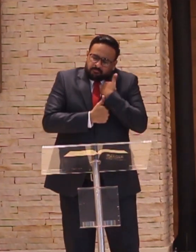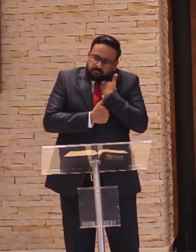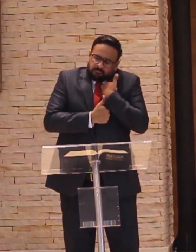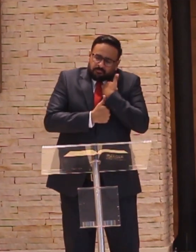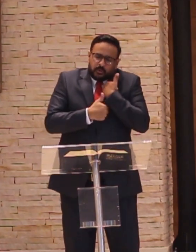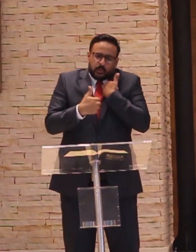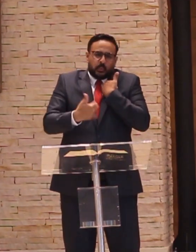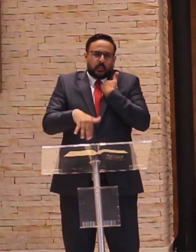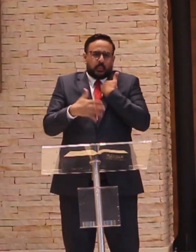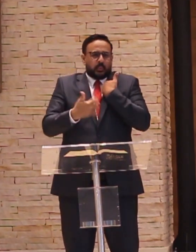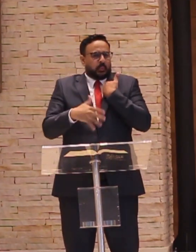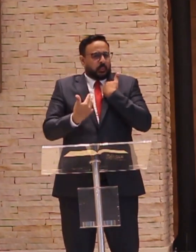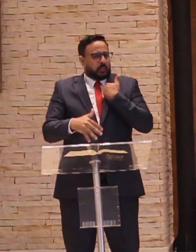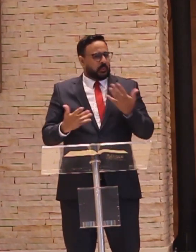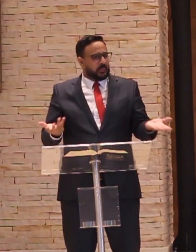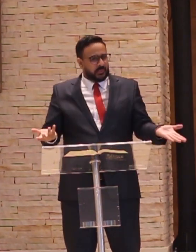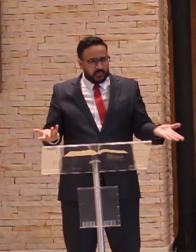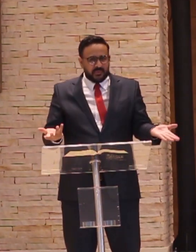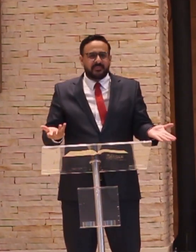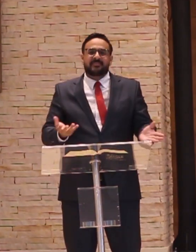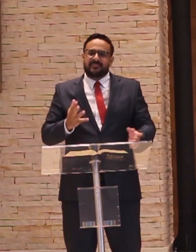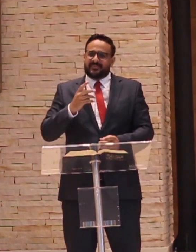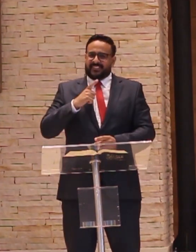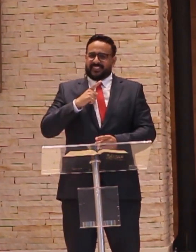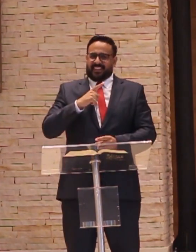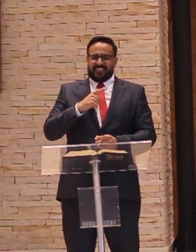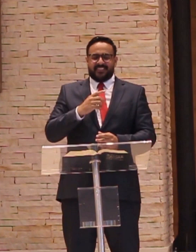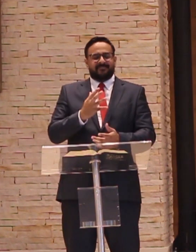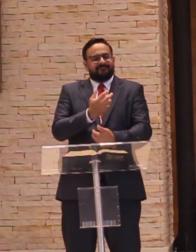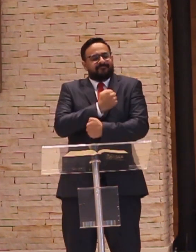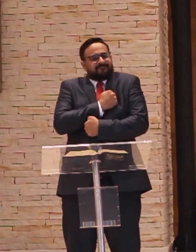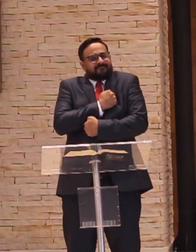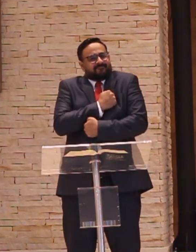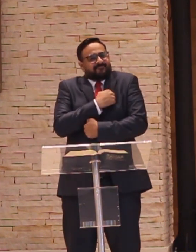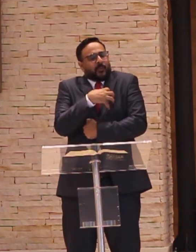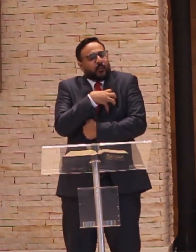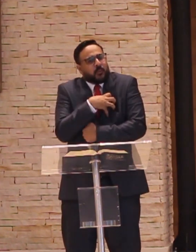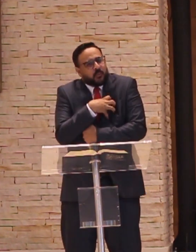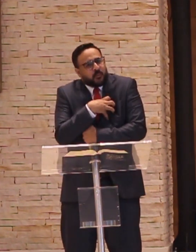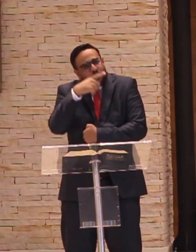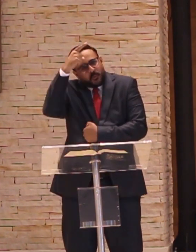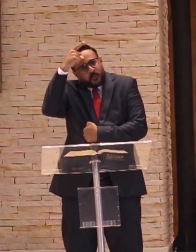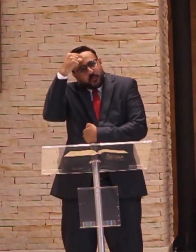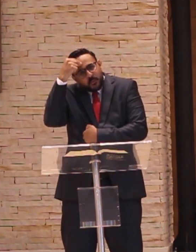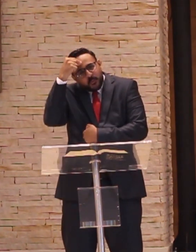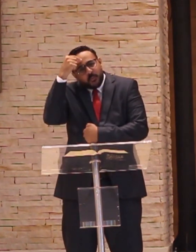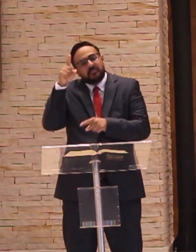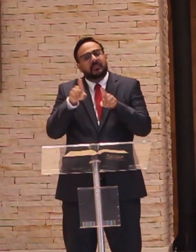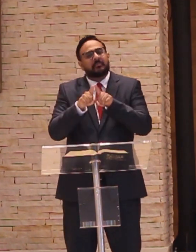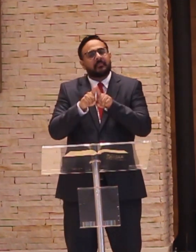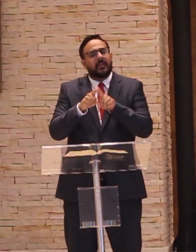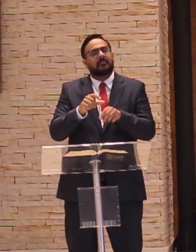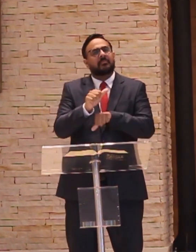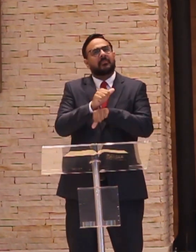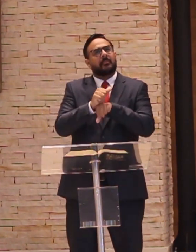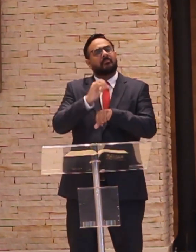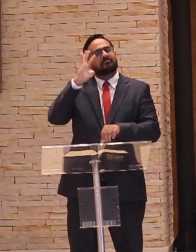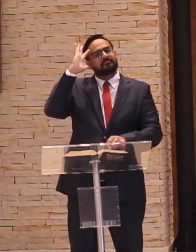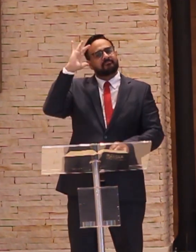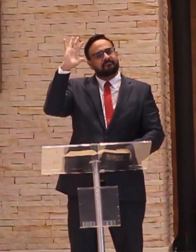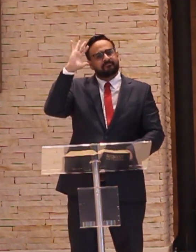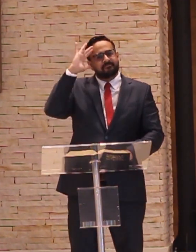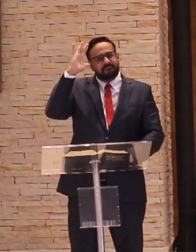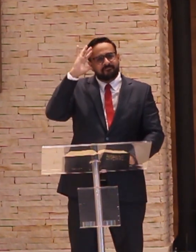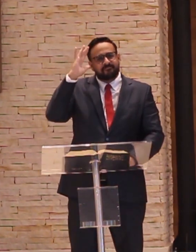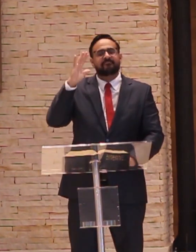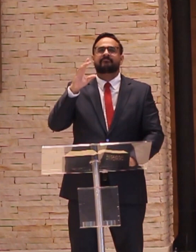sentiu alívio. Eu imagino que Abraão abraçou o seu filho e ficou muito feliz e aliviado por saber